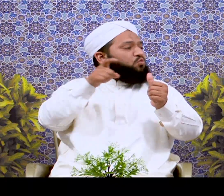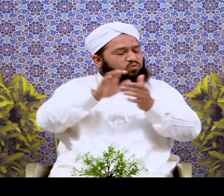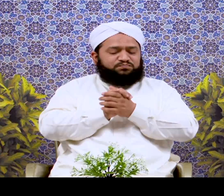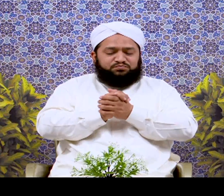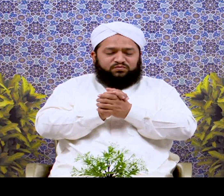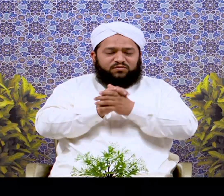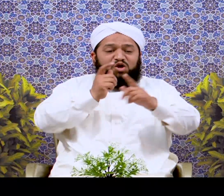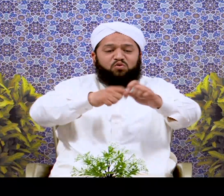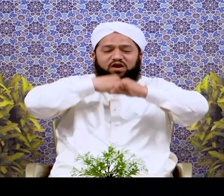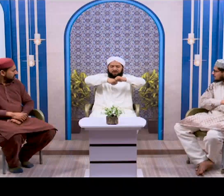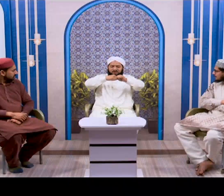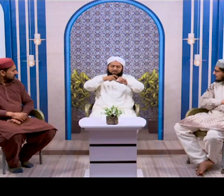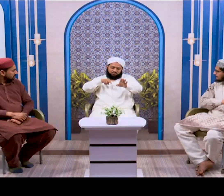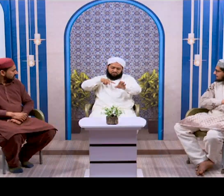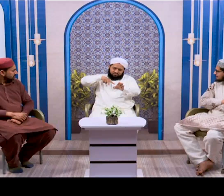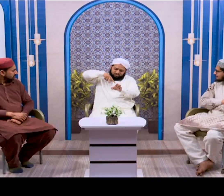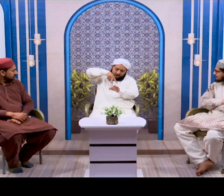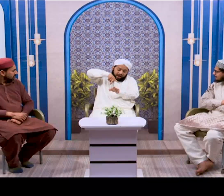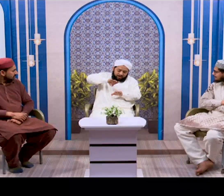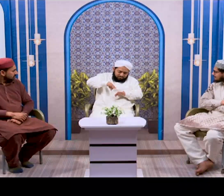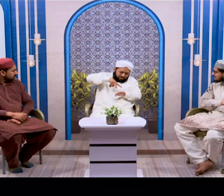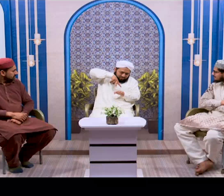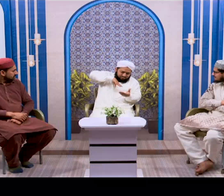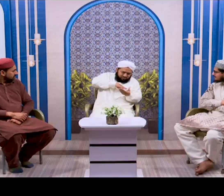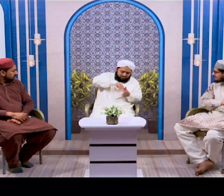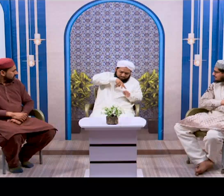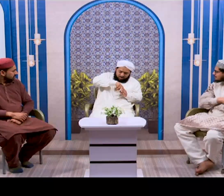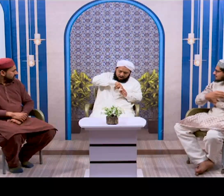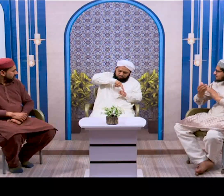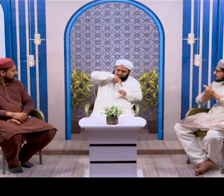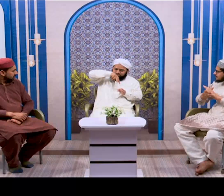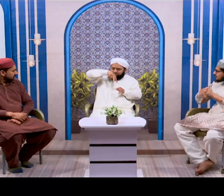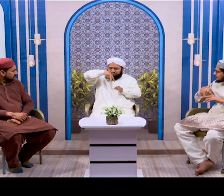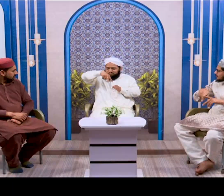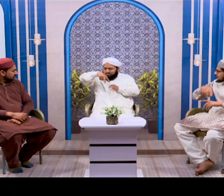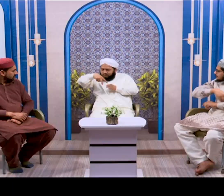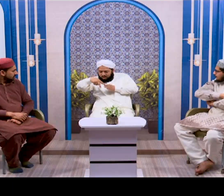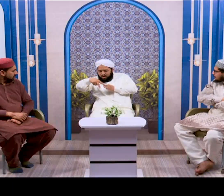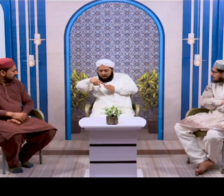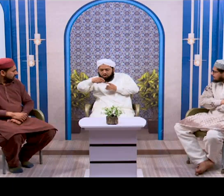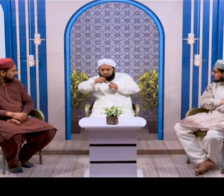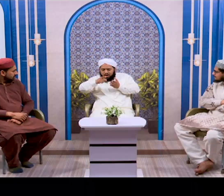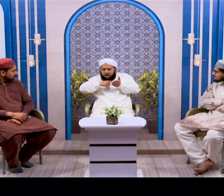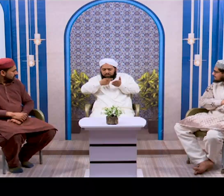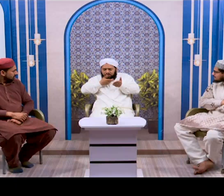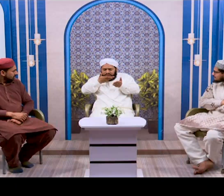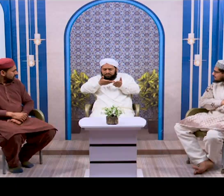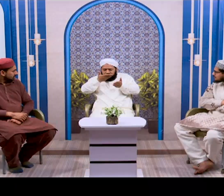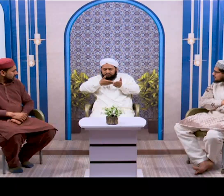پر سوار ہوتے وقت ایک رقاب میں پاؤں رکھتے تو سورہ فاتحہ سے قرآن کریم کی تلاوت شروع فرماتے اور گھوڑے کے